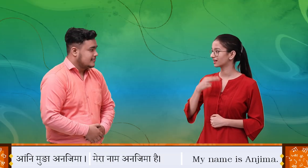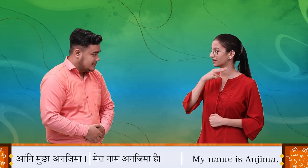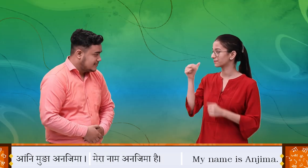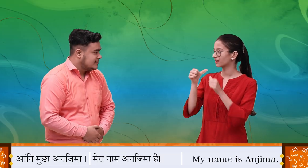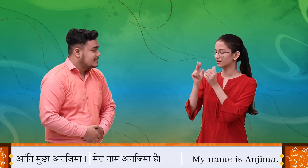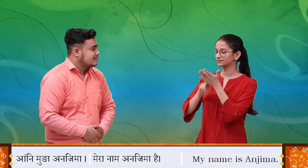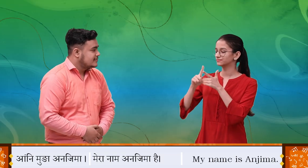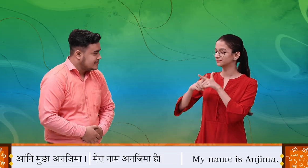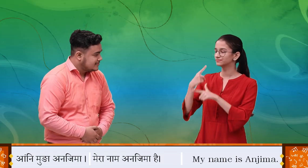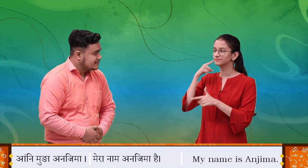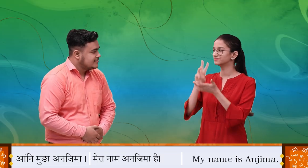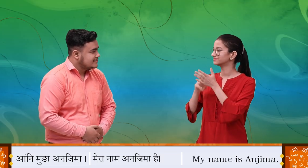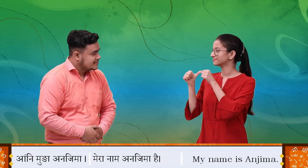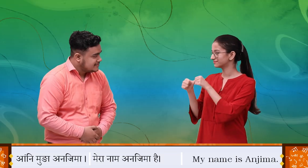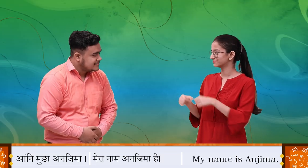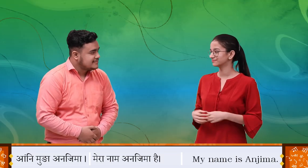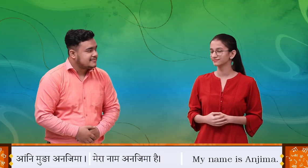앙니 뭉아 언지마